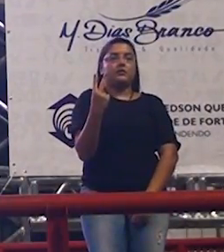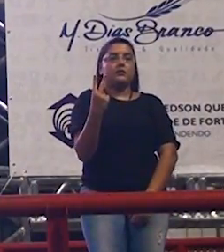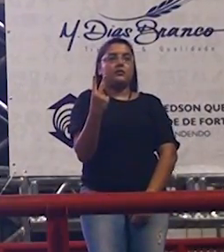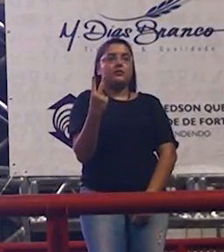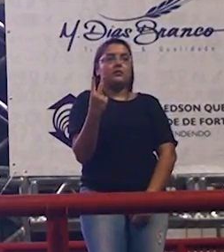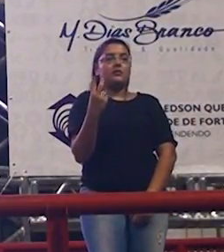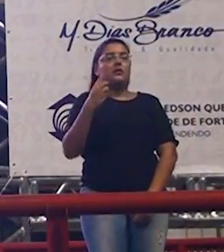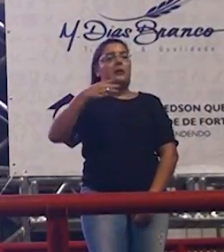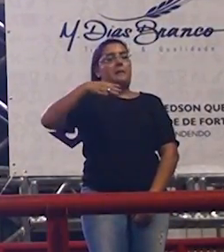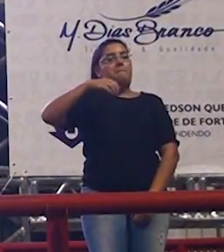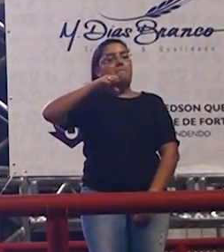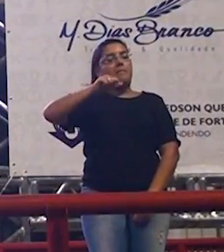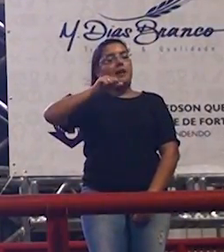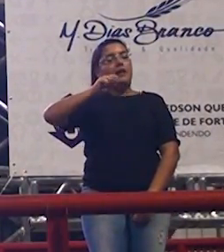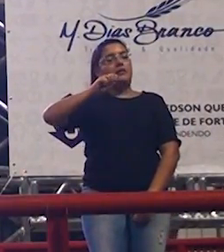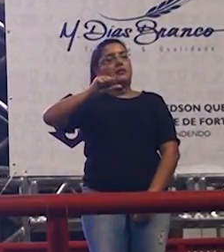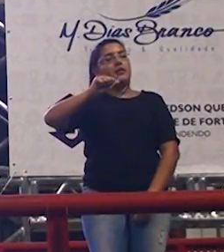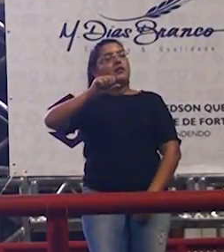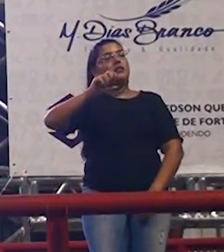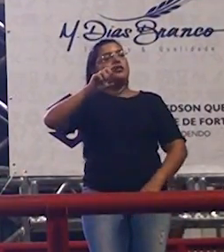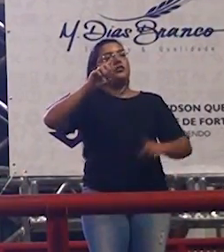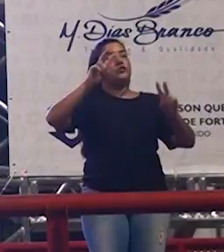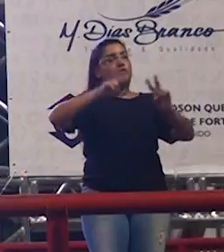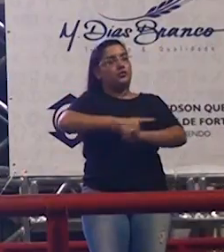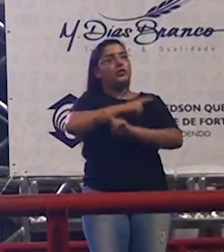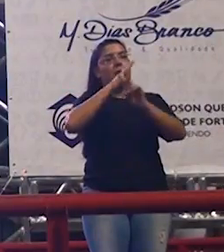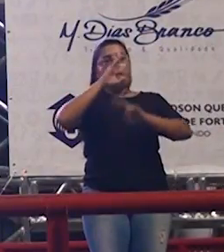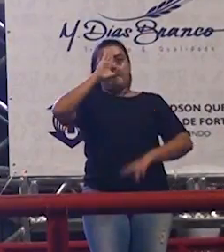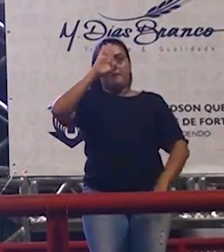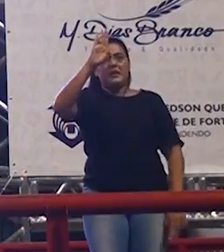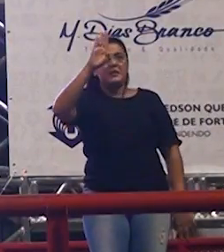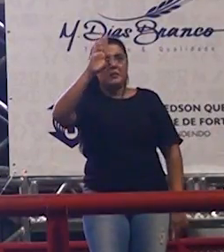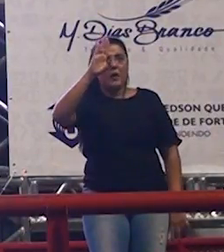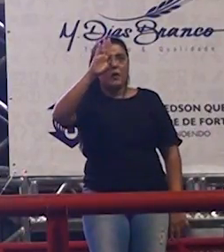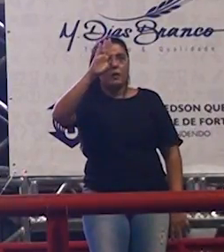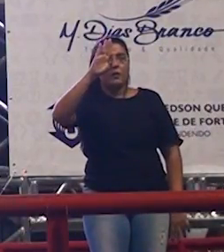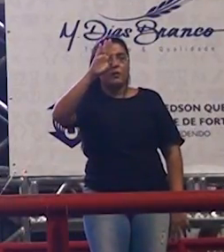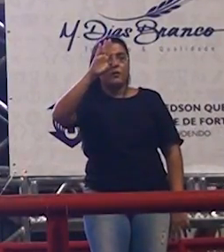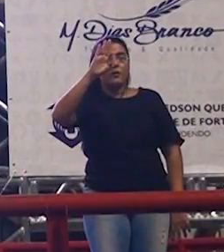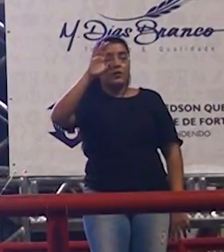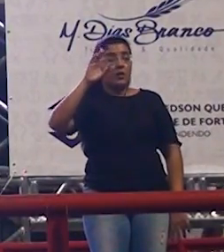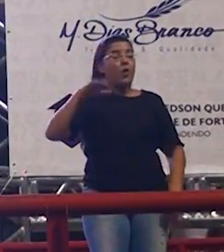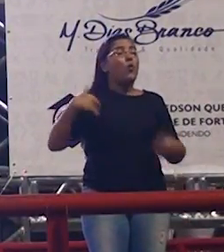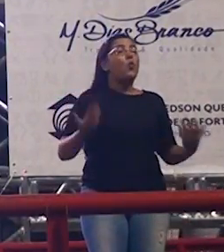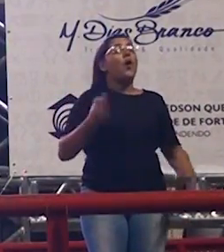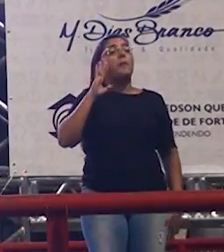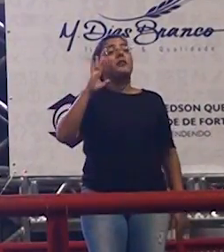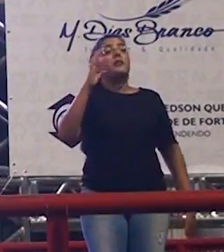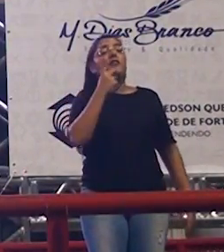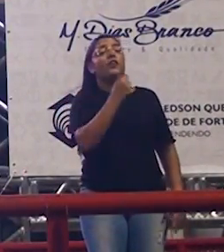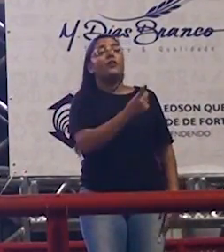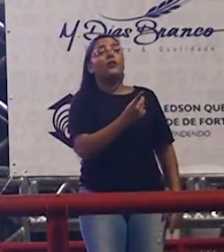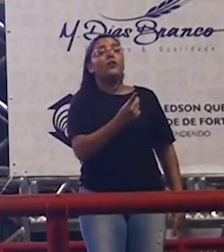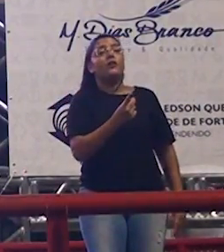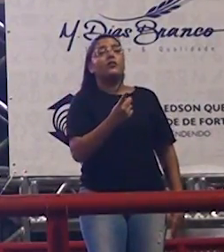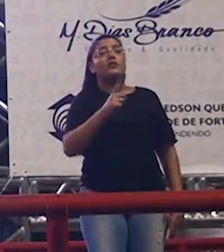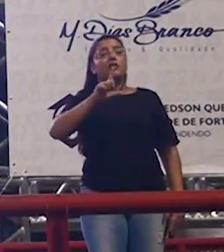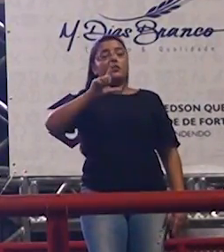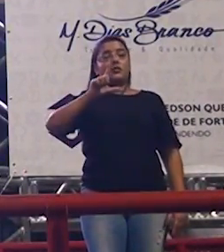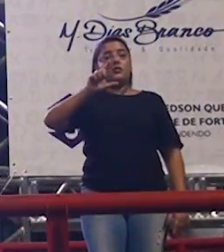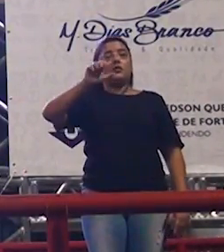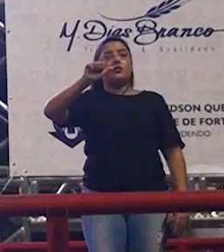as massas de ar representam o principal fator climático global. É o principal fator, pessoal? Qual foi o principal fator que eu disse a vocês? A